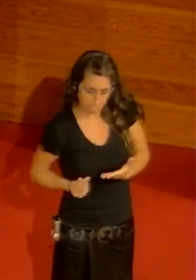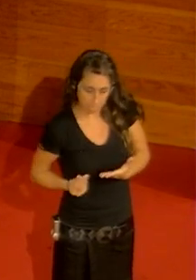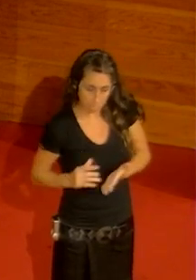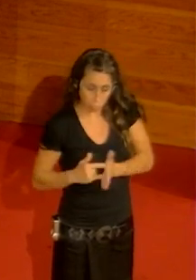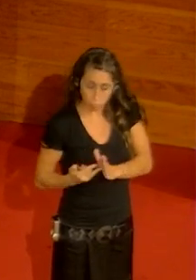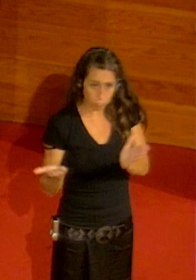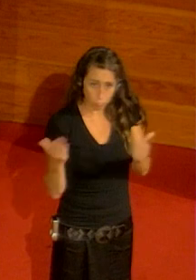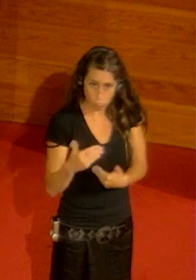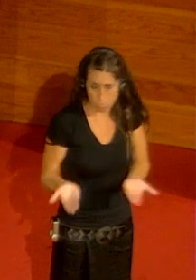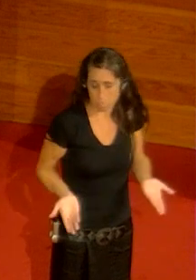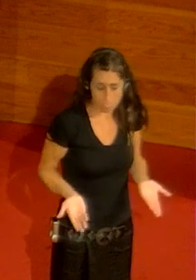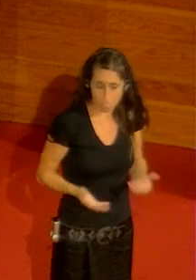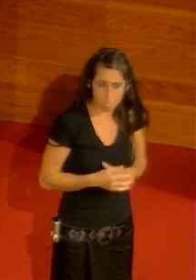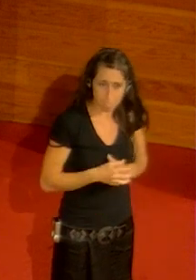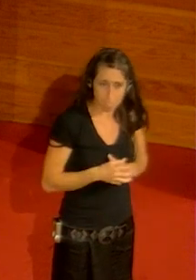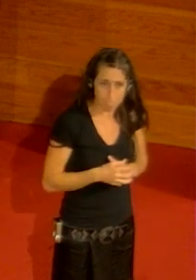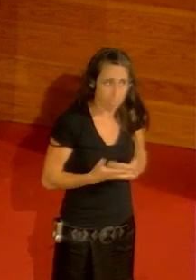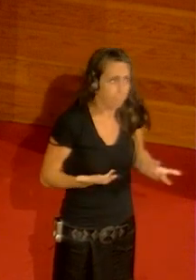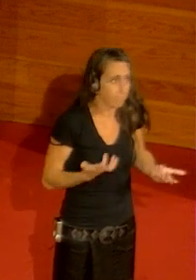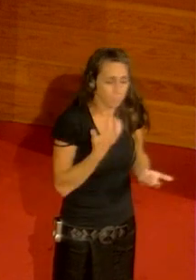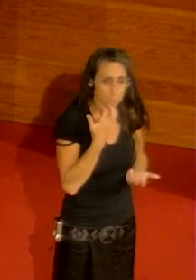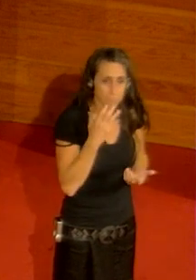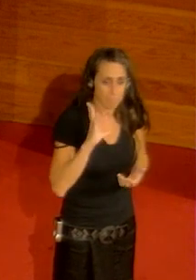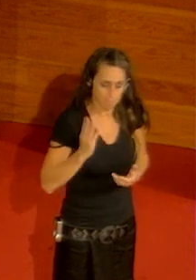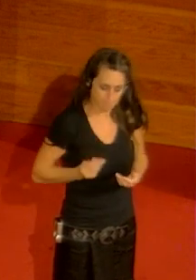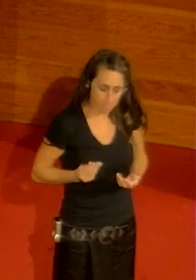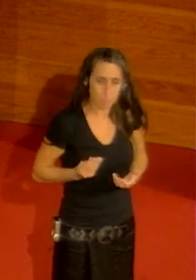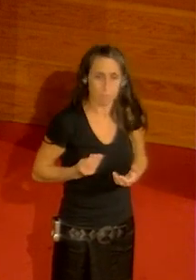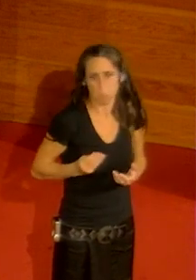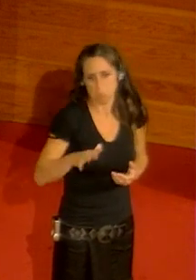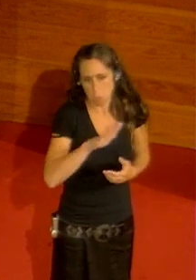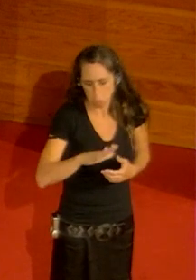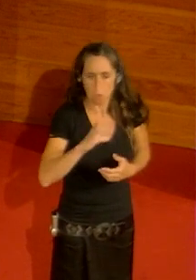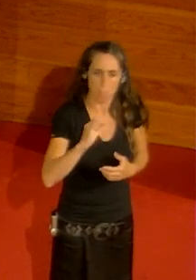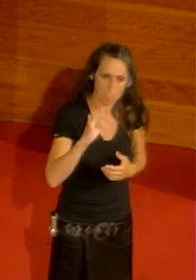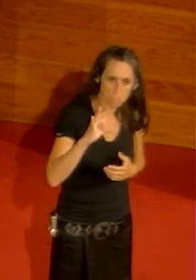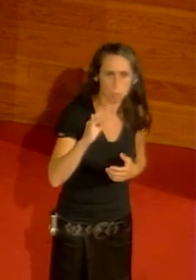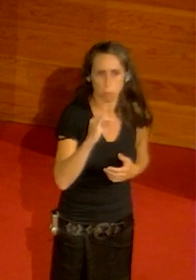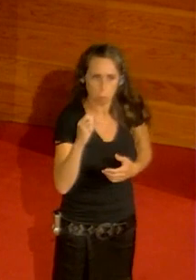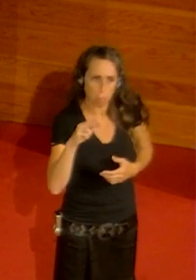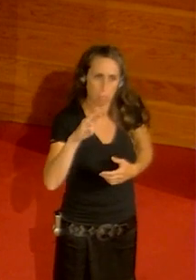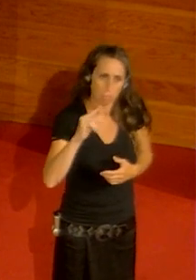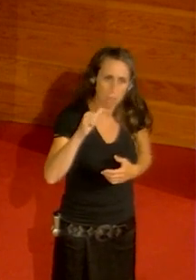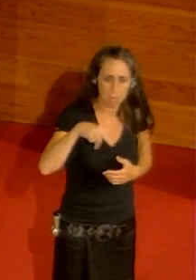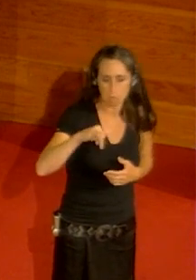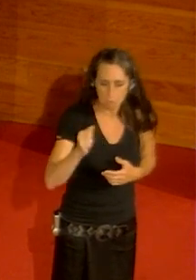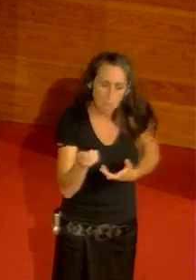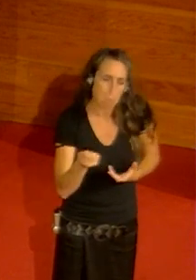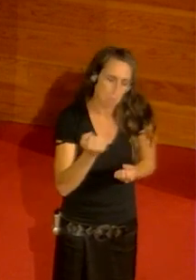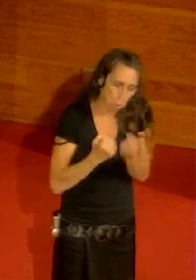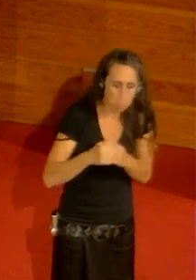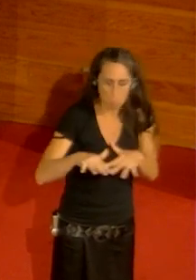o sea es que por ejemplo o sea Palestina dentro de discordán hay una economía que se mueve hay gente que trabaja pero pero no es